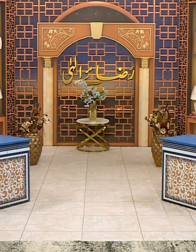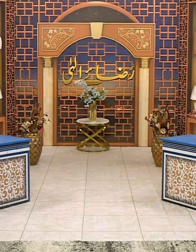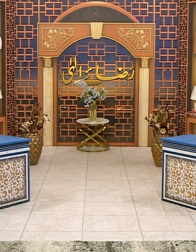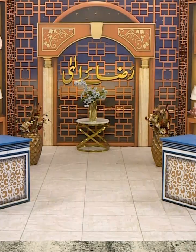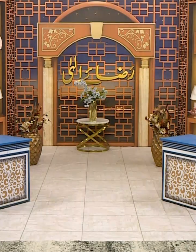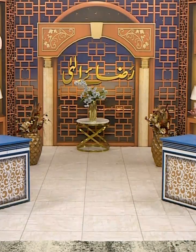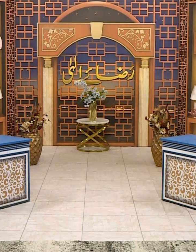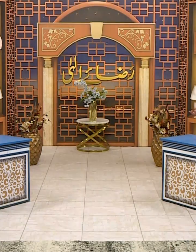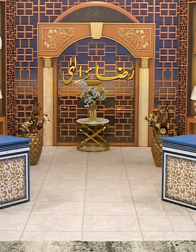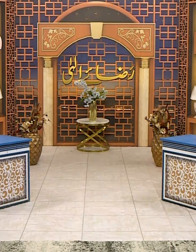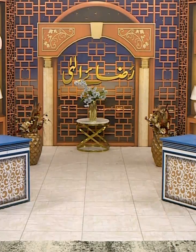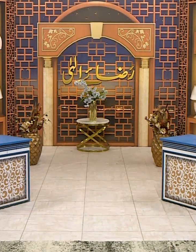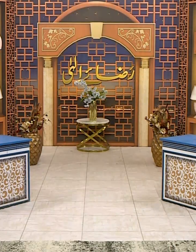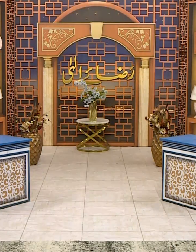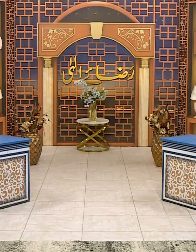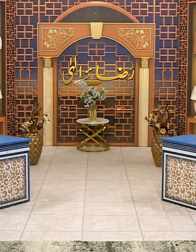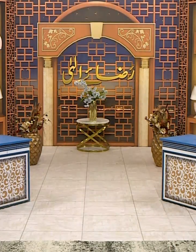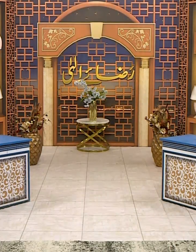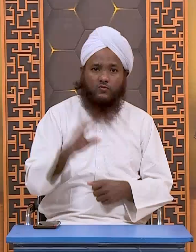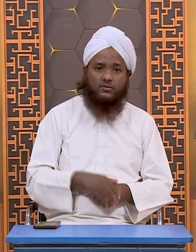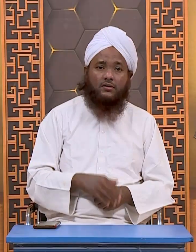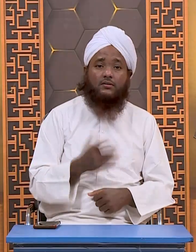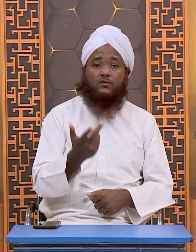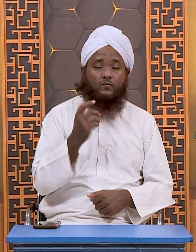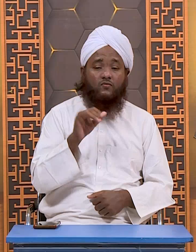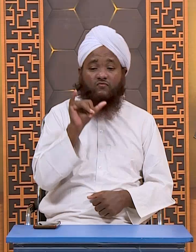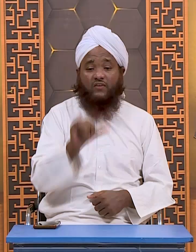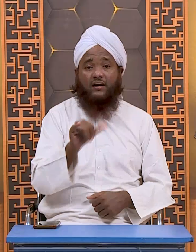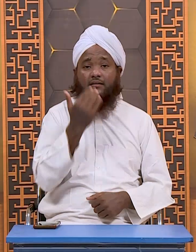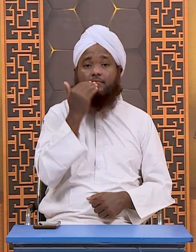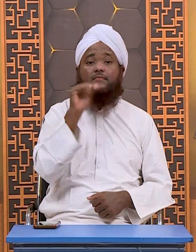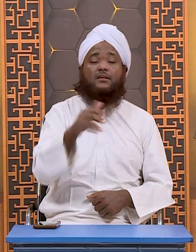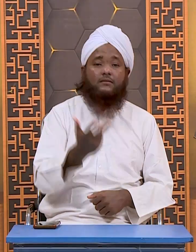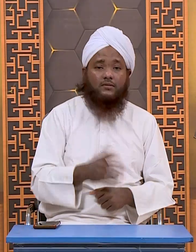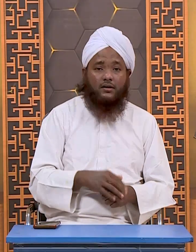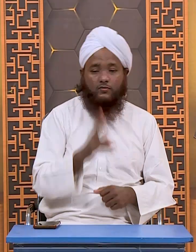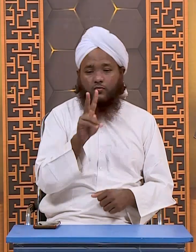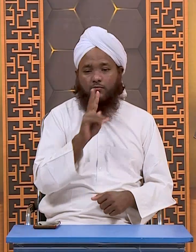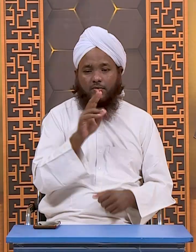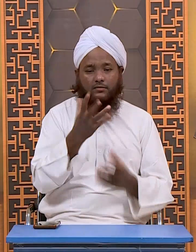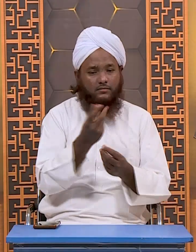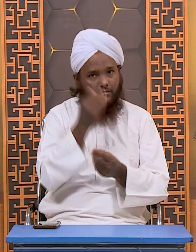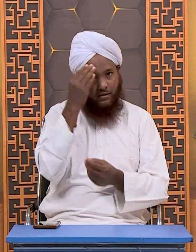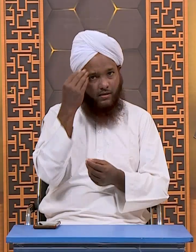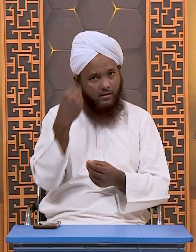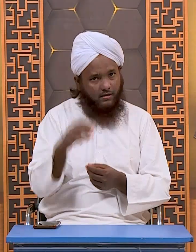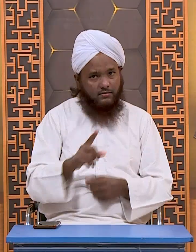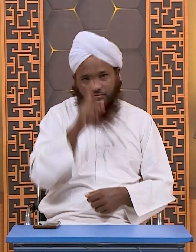ہو سکتا ہے یہ معاملہ، اس کو نکال دیں. جی ہاں، یہ 2 لفظ جب نکلیں گے تو انشاءاللہ اللہ پاک کی